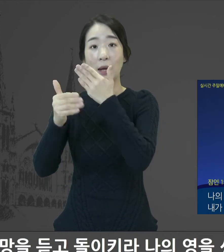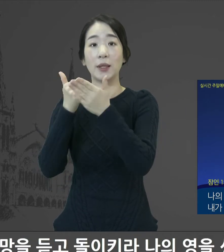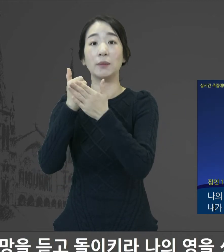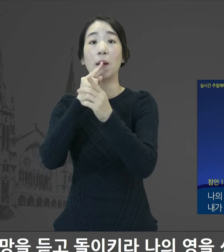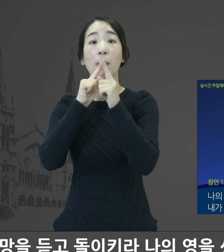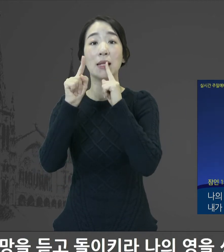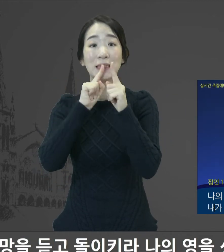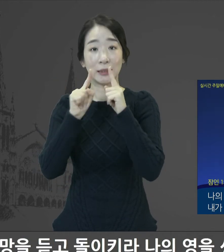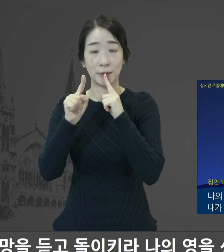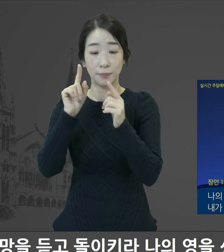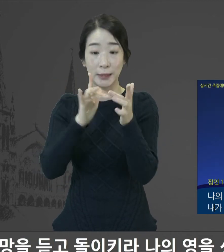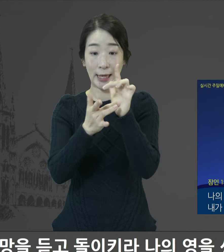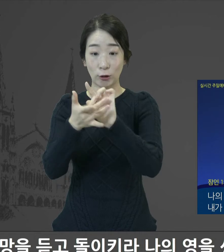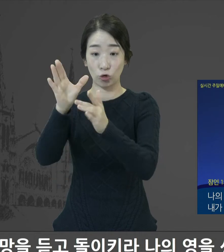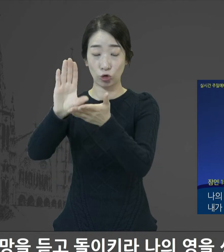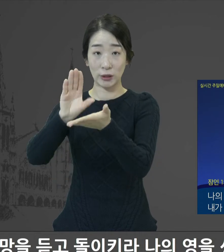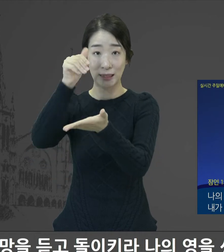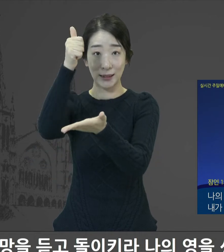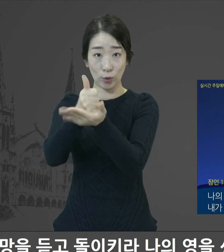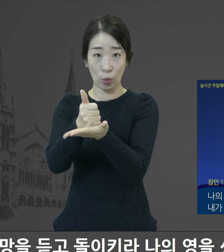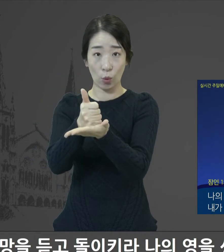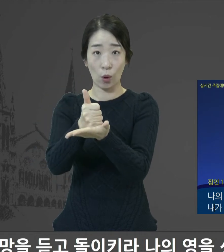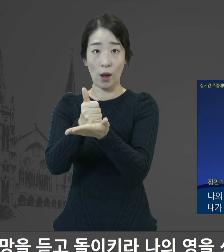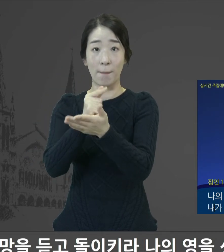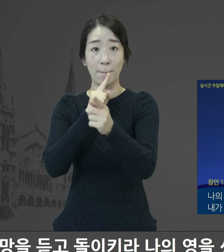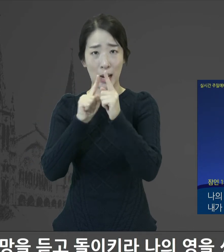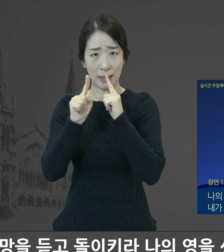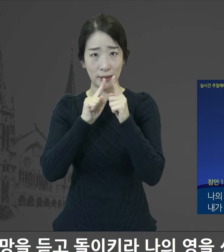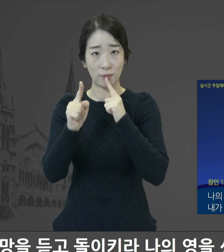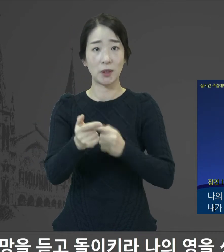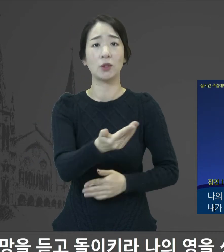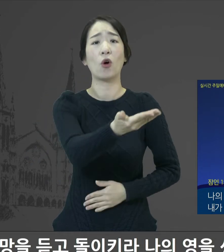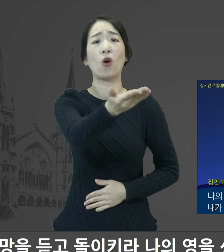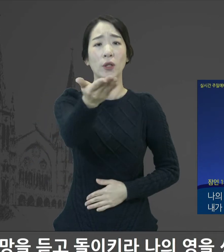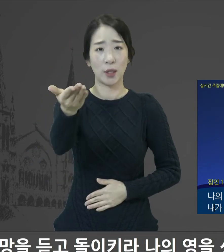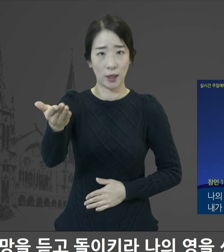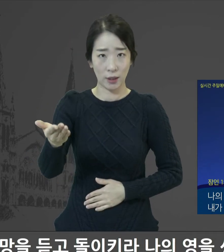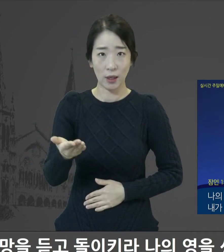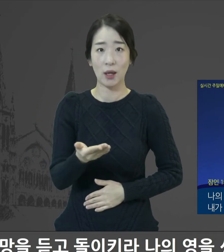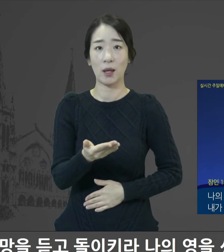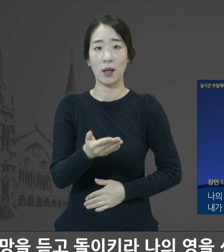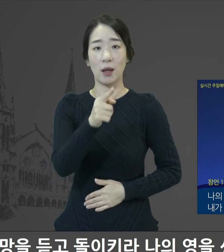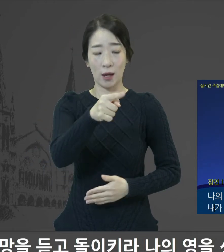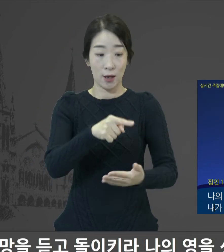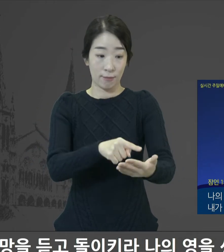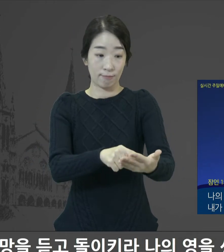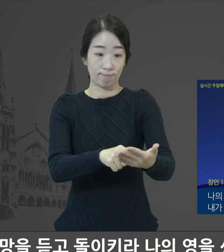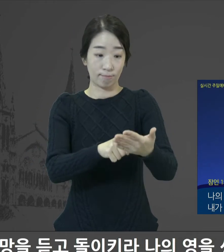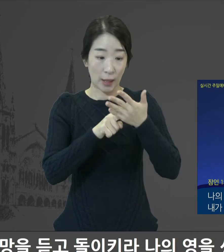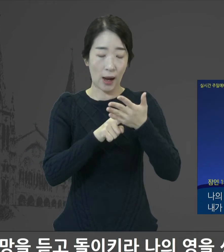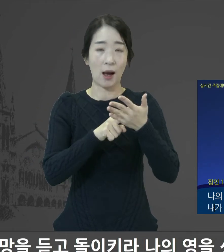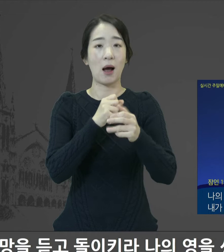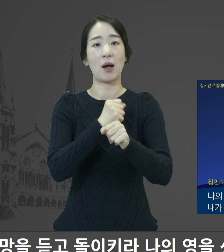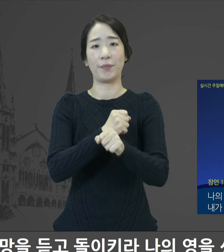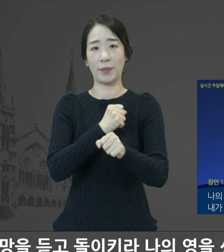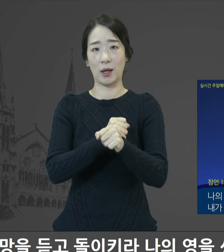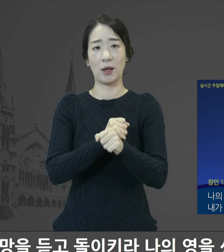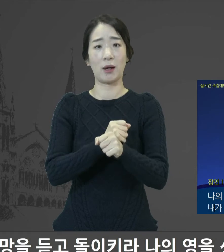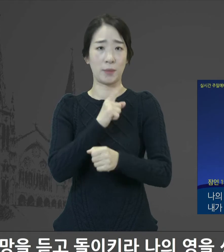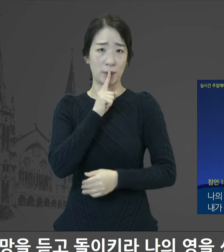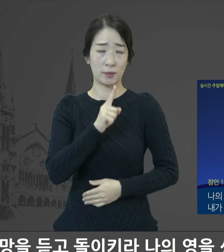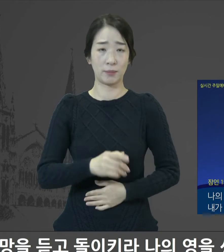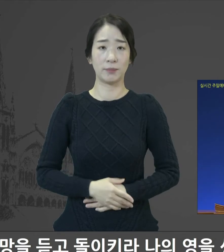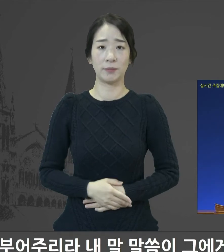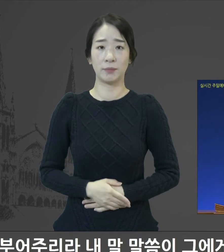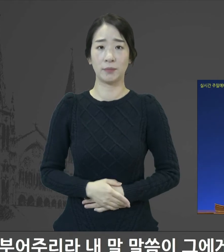예수 그리스도라고 볼 수 있는 이 말씀이 너희에게 그 말씀이 드러난다 얘기하는 겁니다. 저는 이 빛의